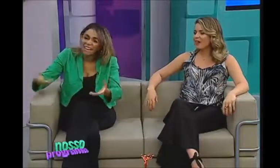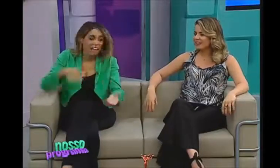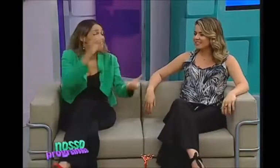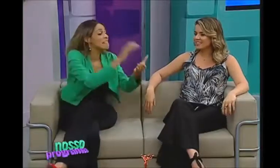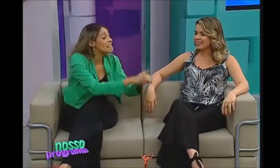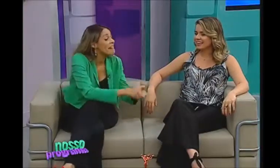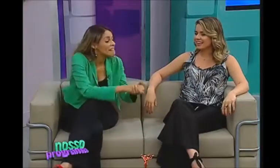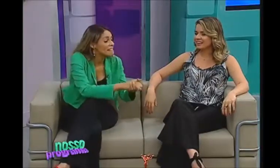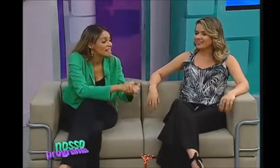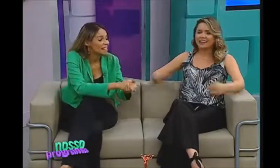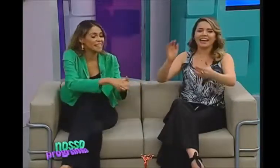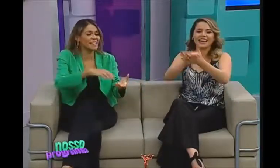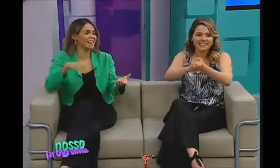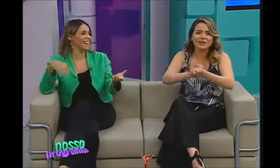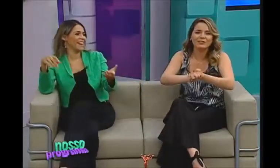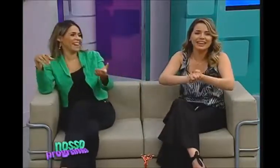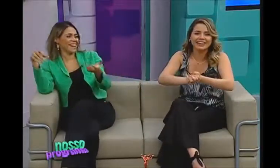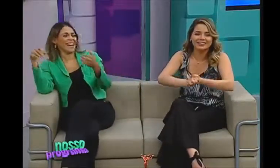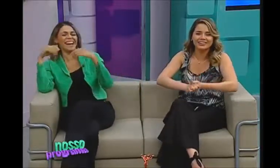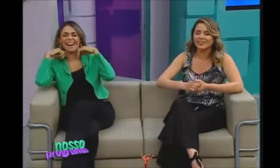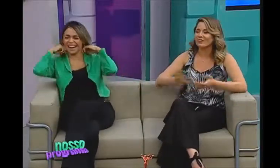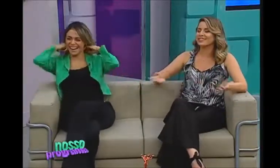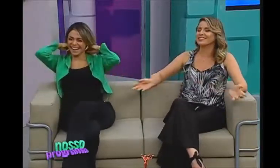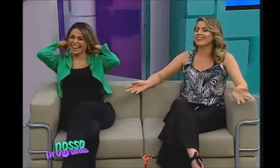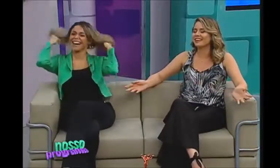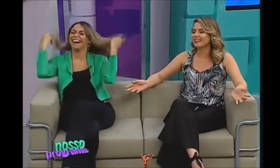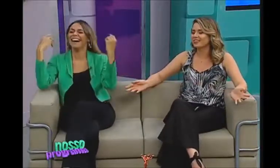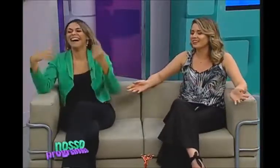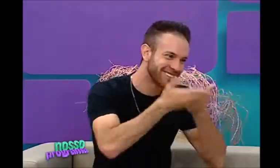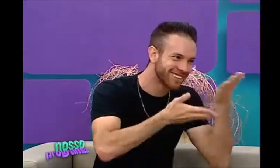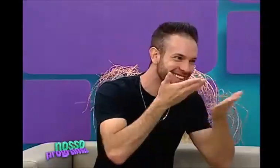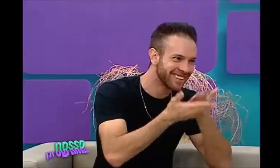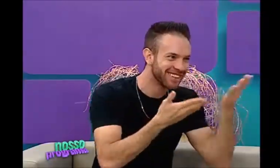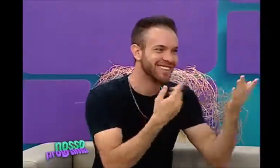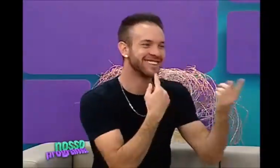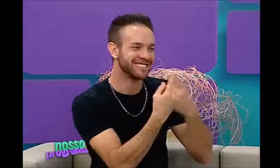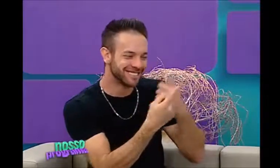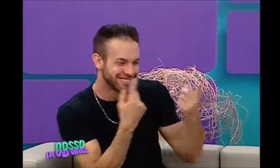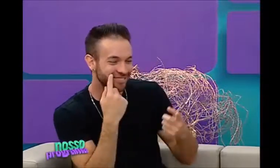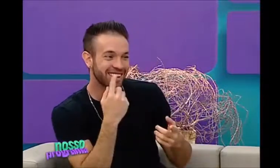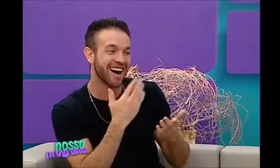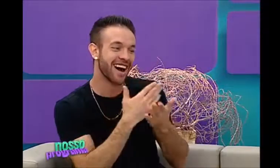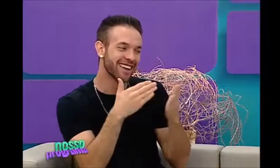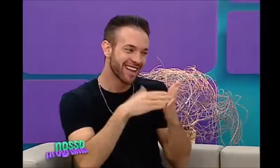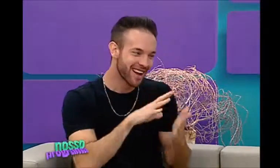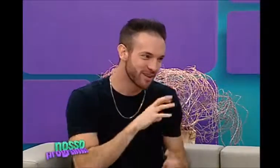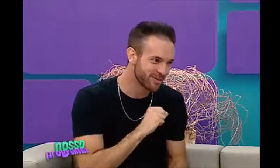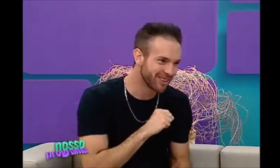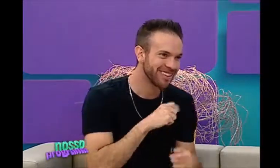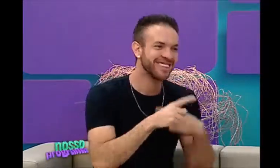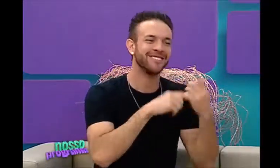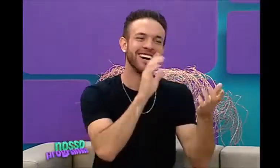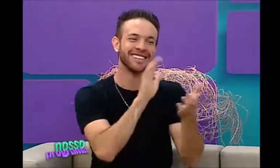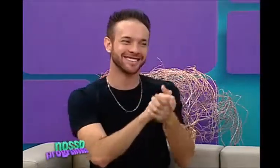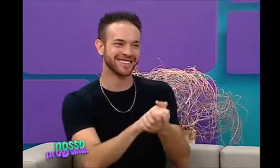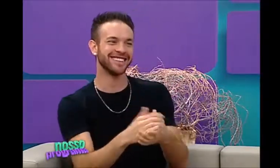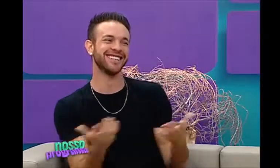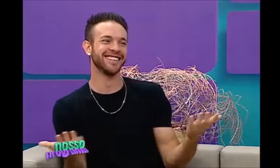é assim. Casar. Quer casar comigo? Como assim, Helder? É, primeiro tem que conversar, né, falar que ama,